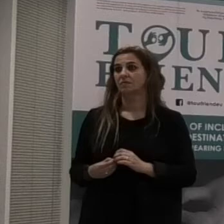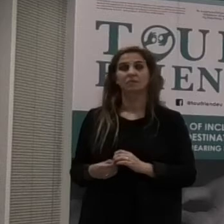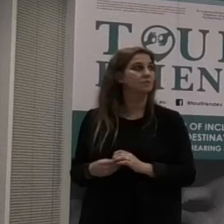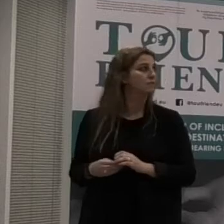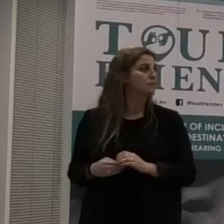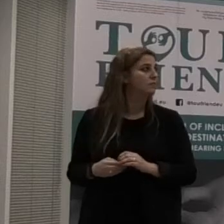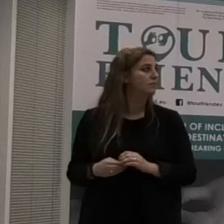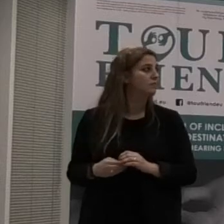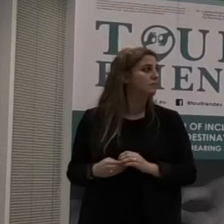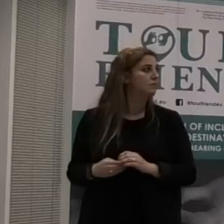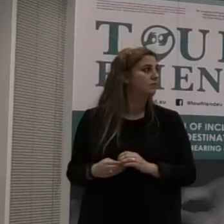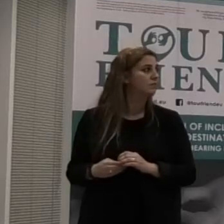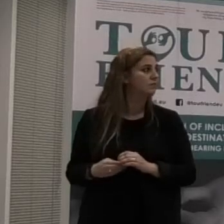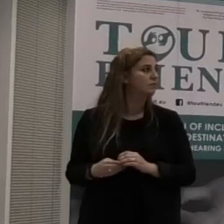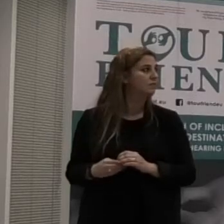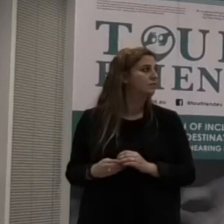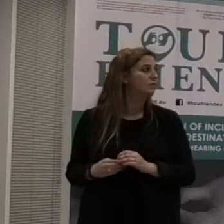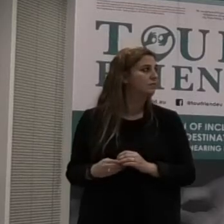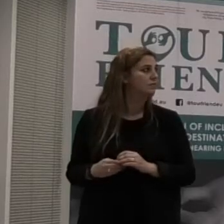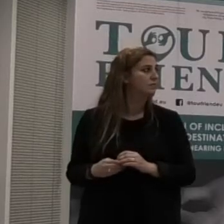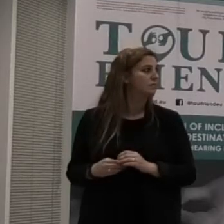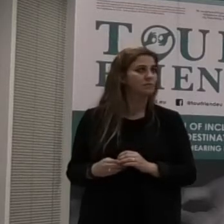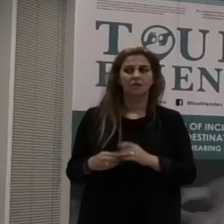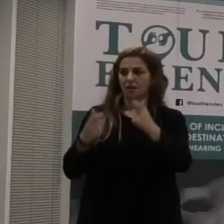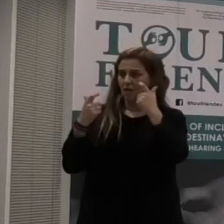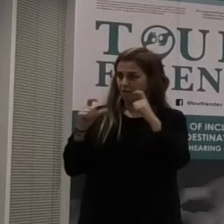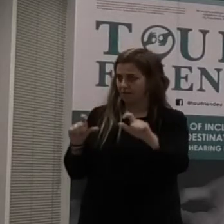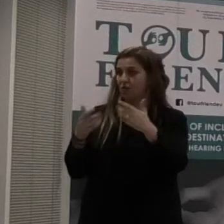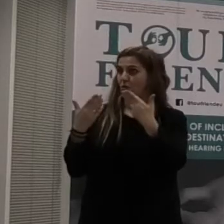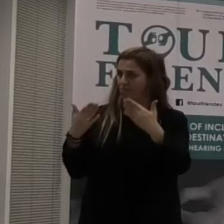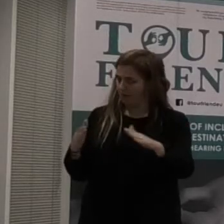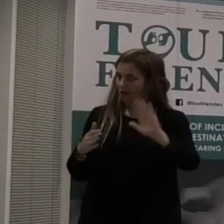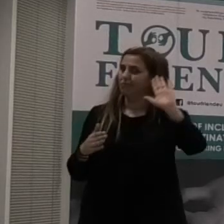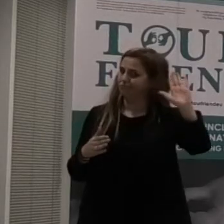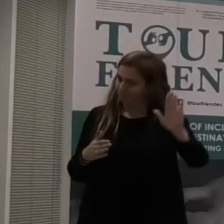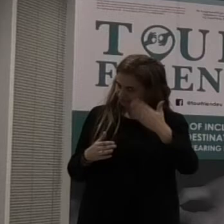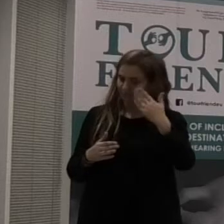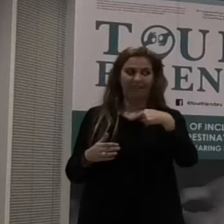Τέλεια, αυτό είναι το βιντεάκι, οπότε πάμε στη δεύτερη σελίδα. Το είδαμε.